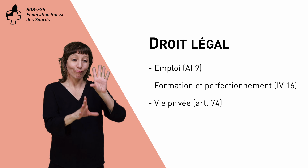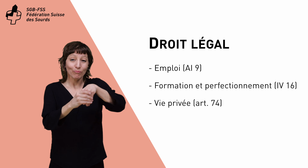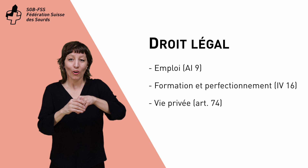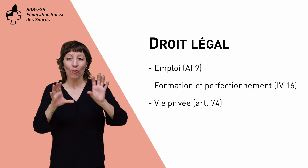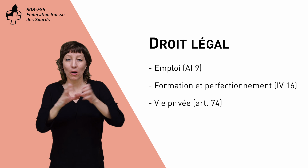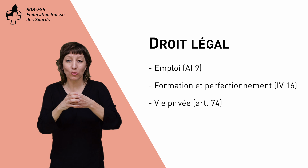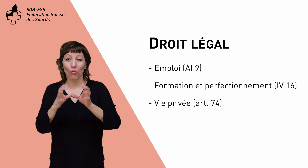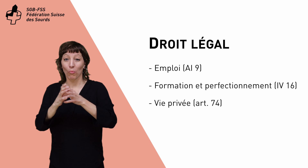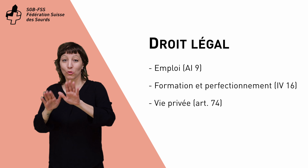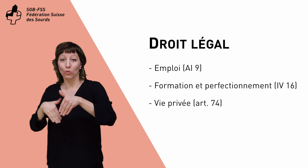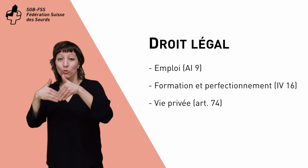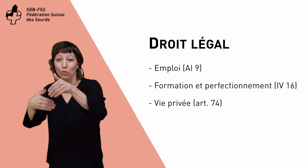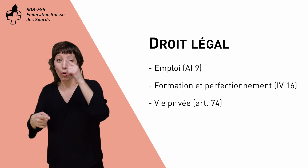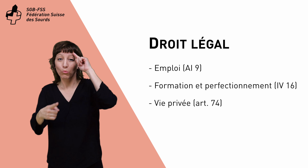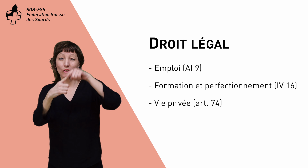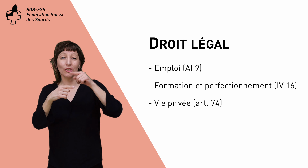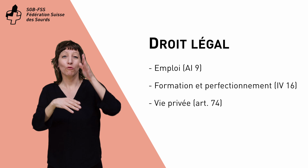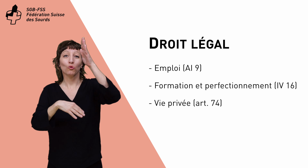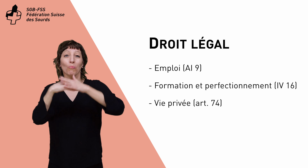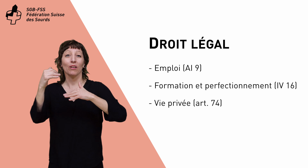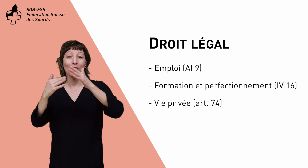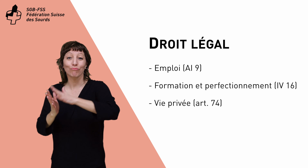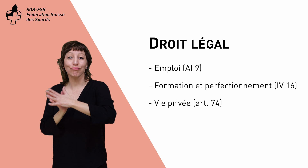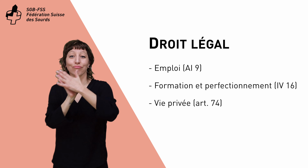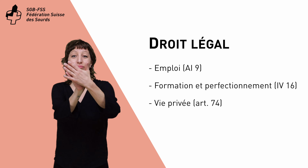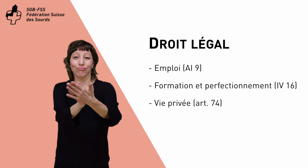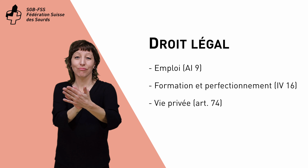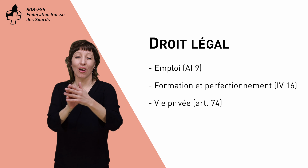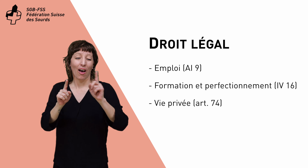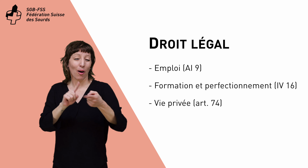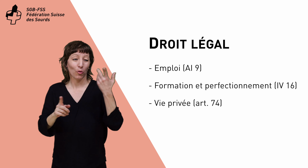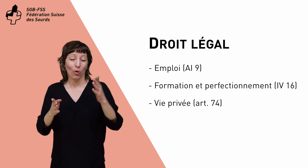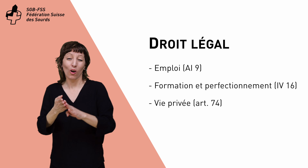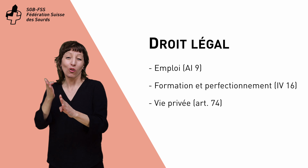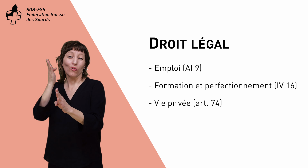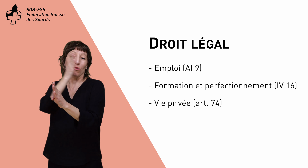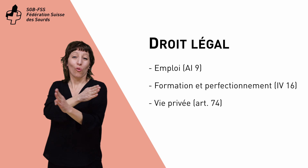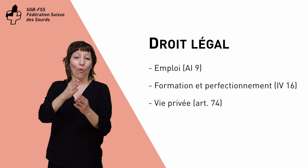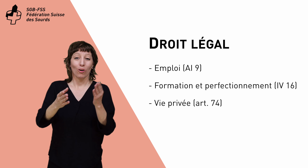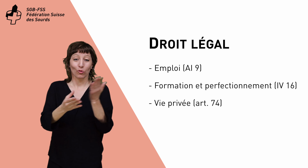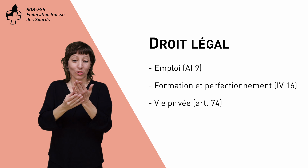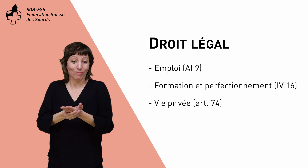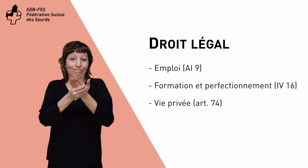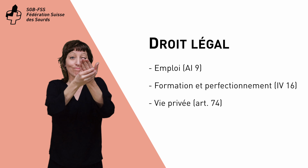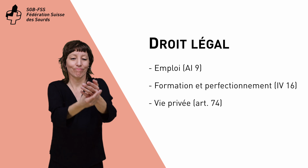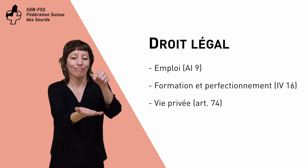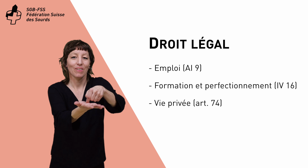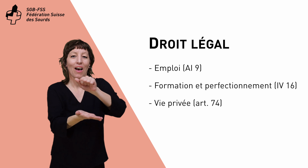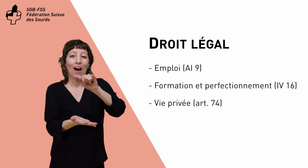professionnelle doivent déposer suffisamment tôt une demande de prise en charge des frais d'interprétation auprès